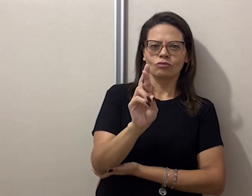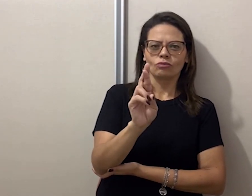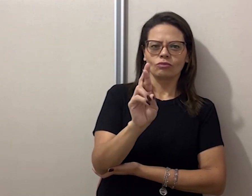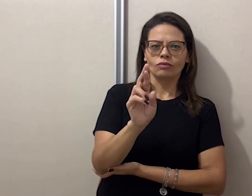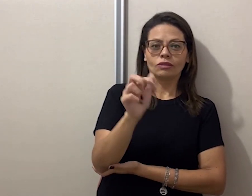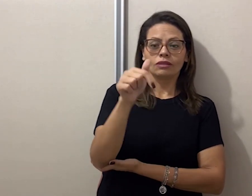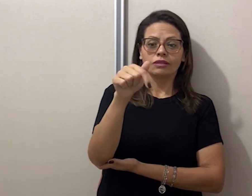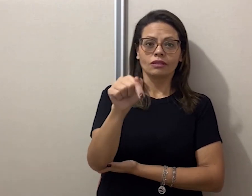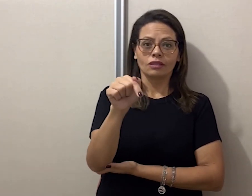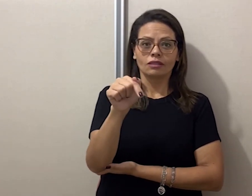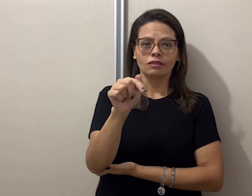6 reais,